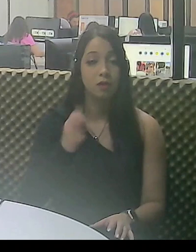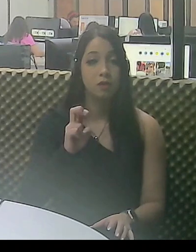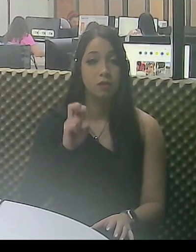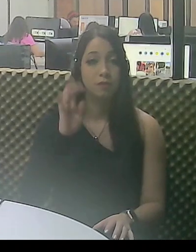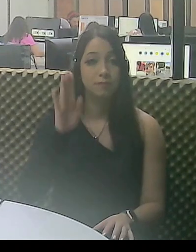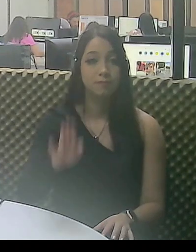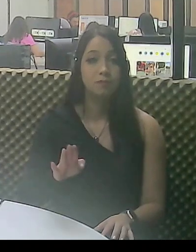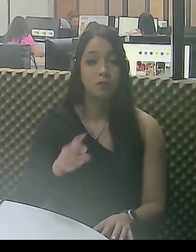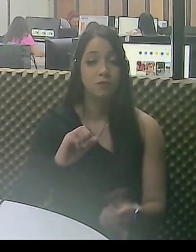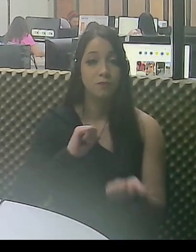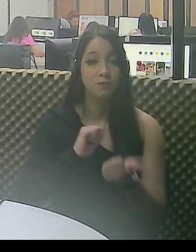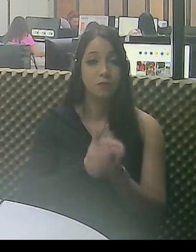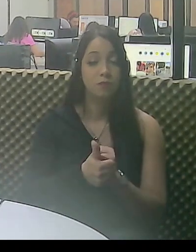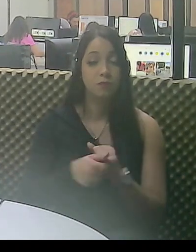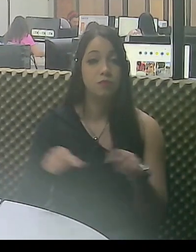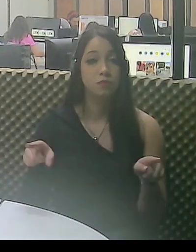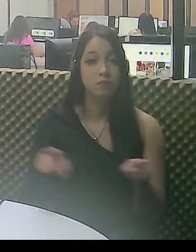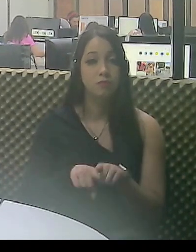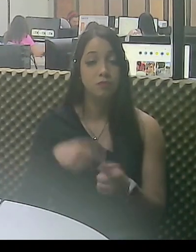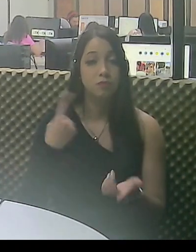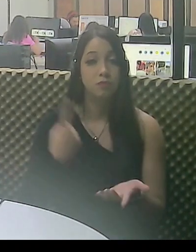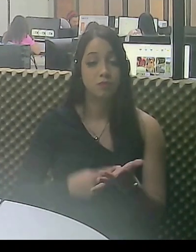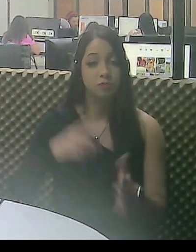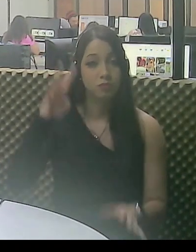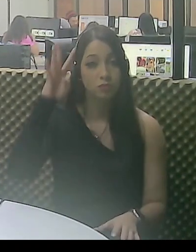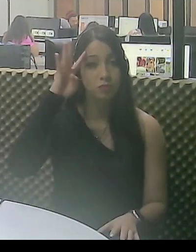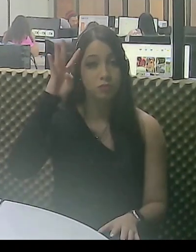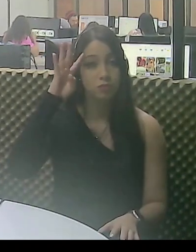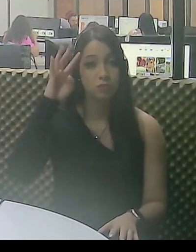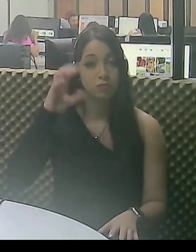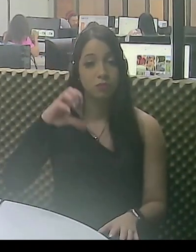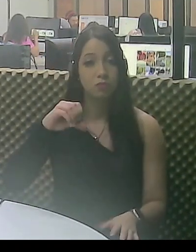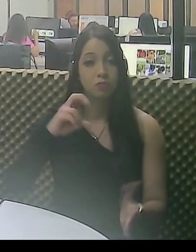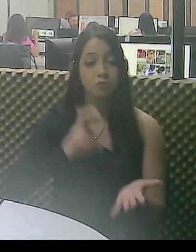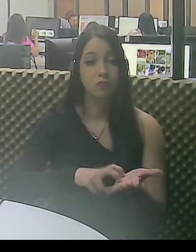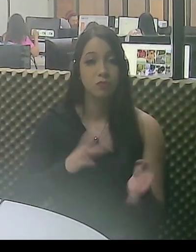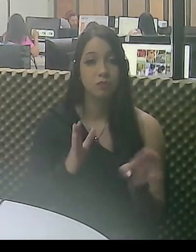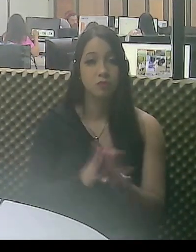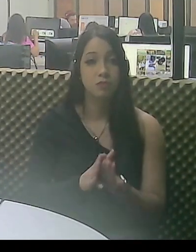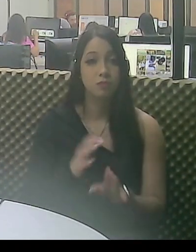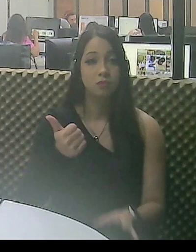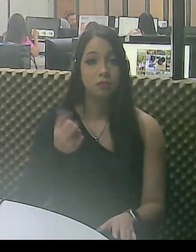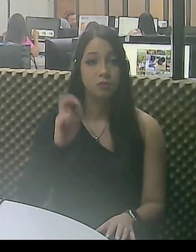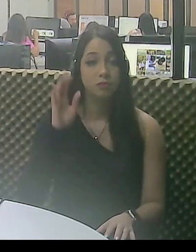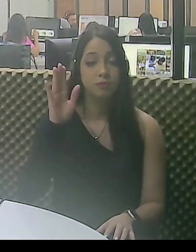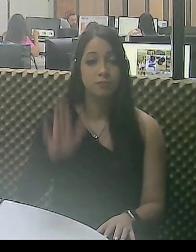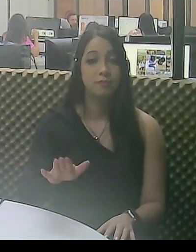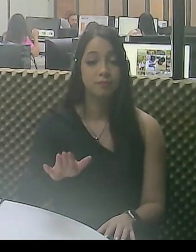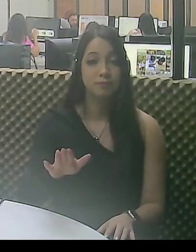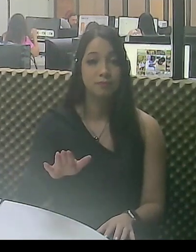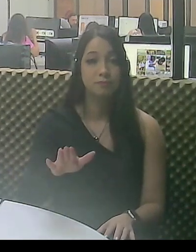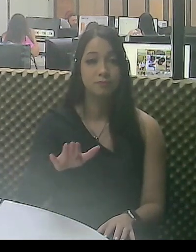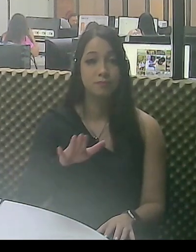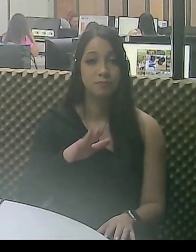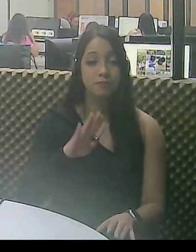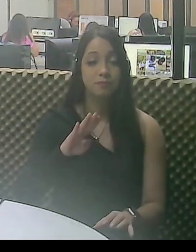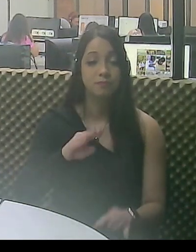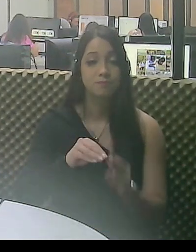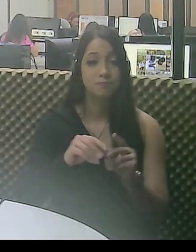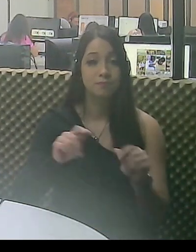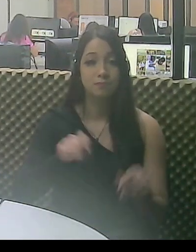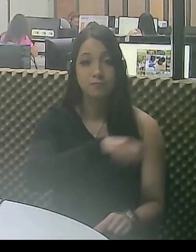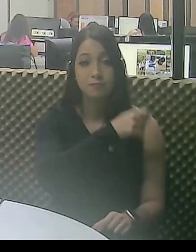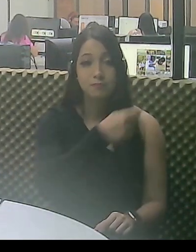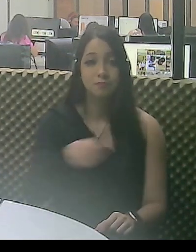de futebol também devem ser agendados às quartas-feiras, das 9 da manhã às 3 da tarde. Na Arena Beach Tênis, com